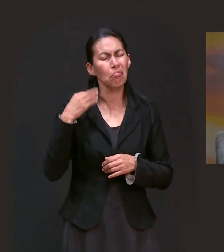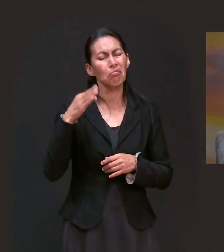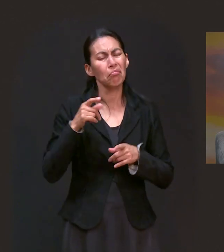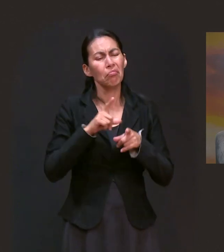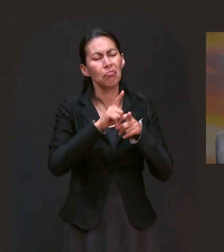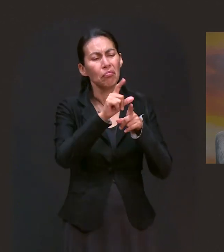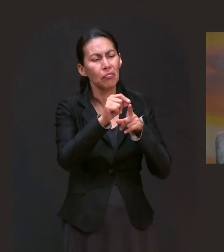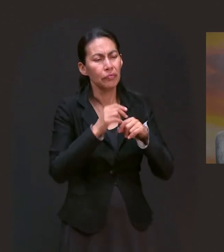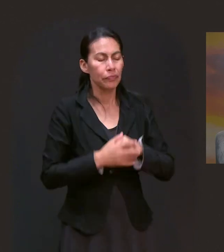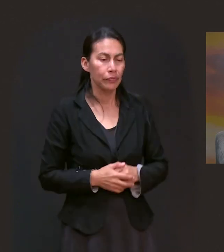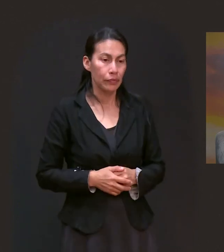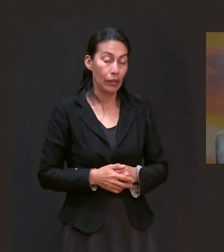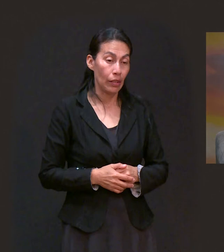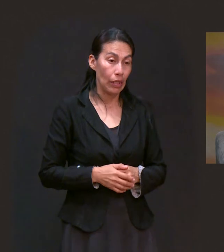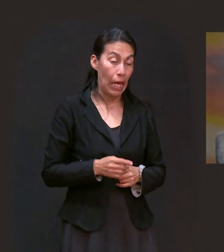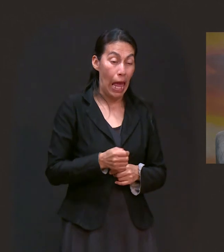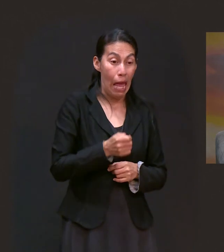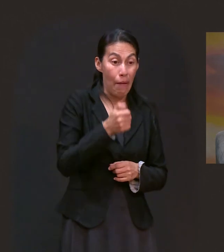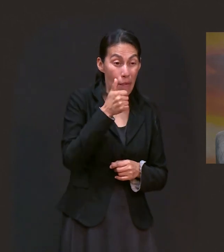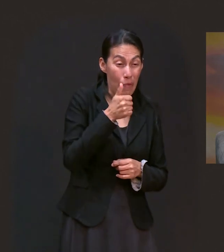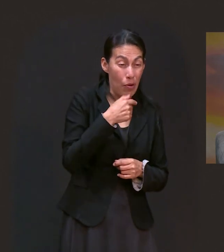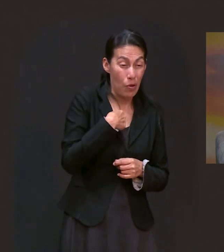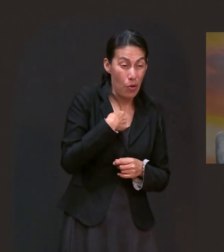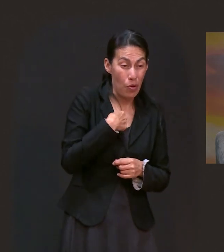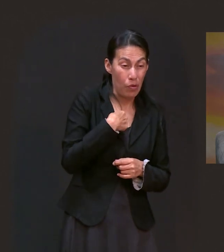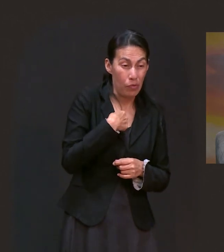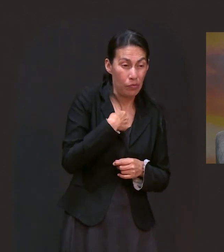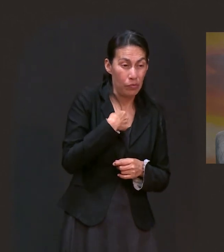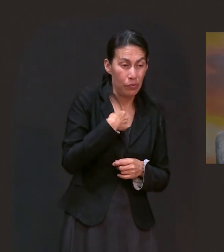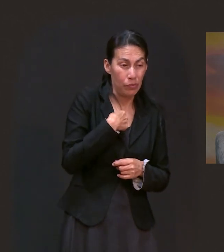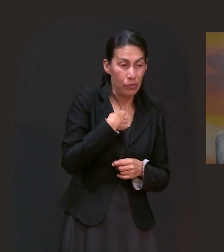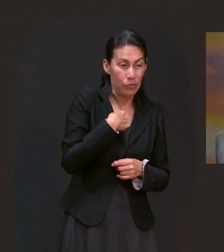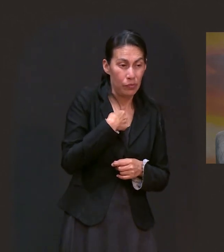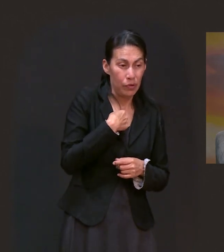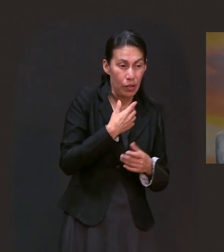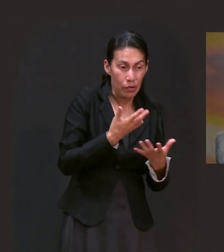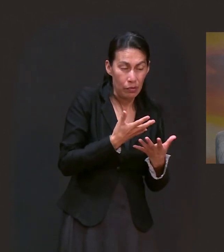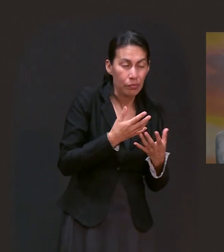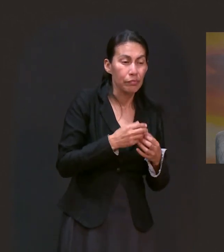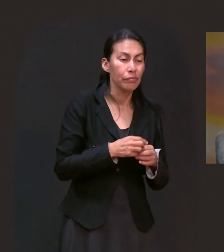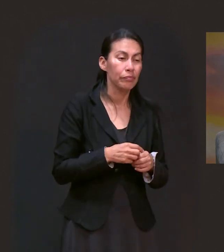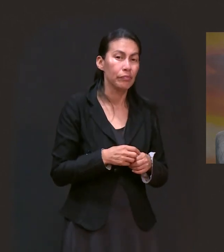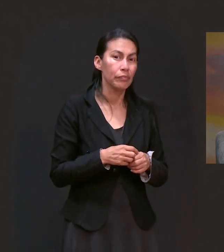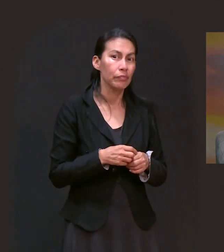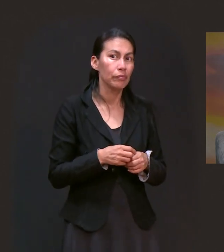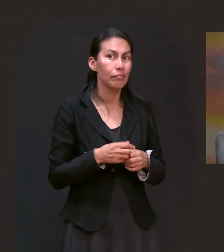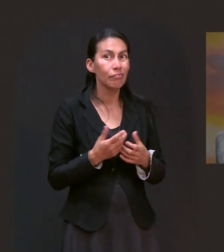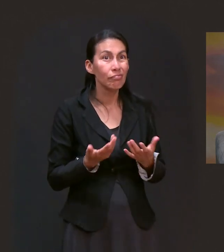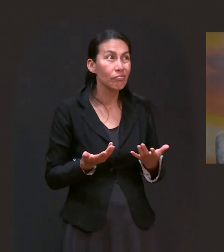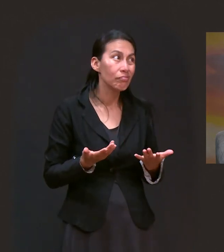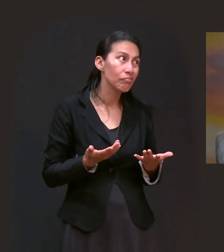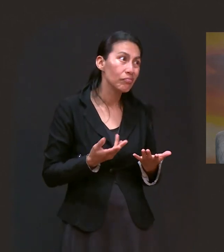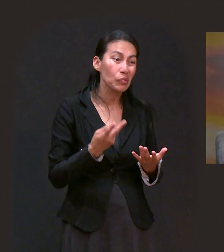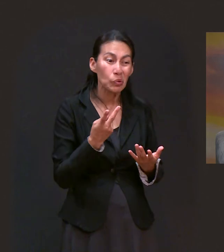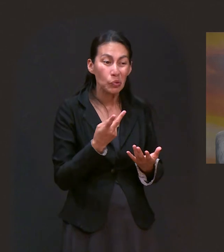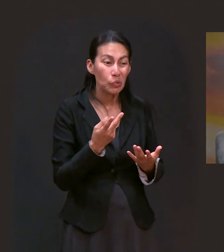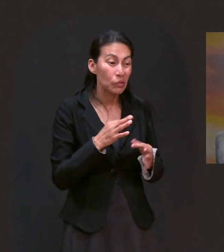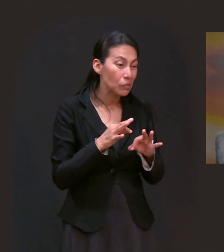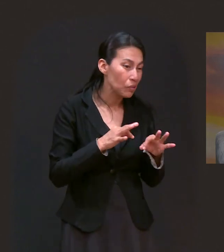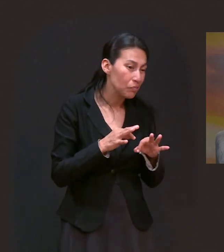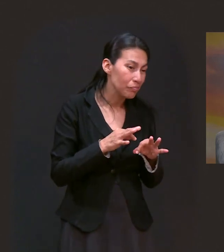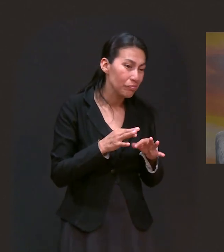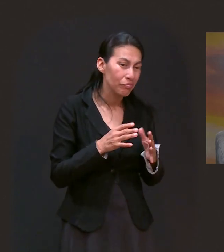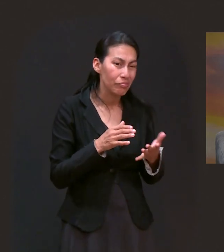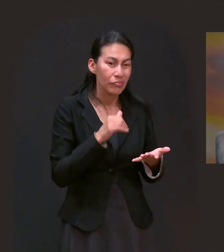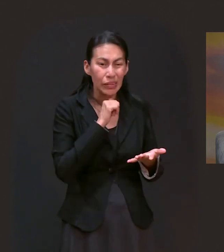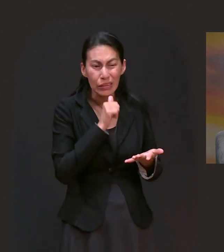como yo había rendido primero a nivel privado e igual lo di por perdido porque tampoco me estaban llamando entonces dije